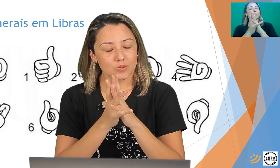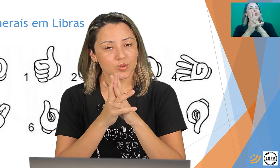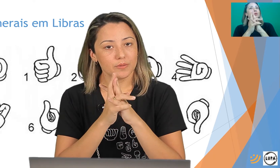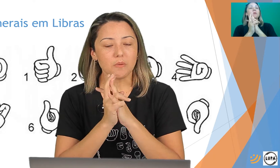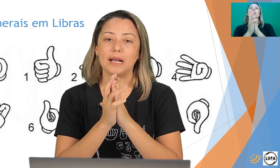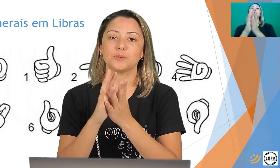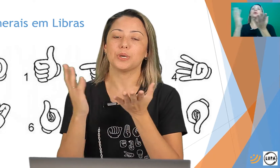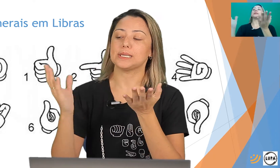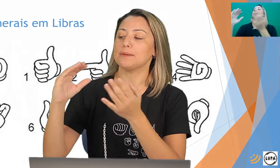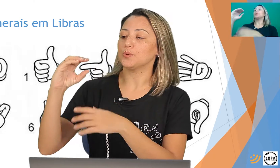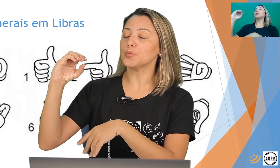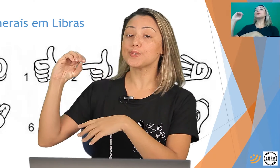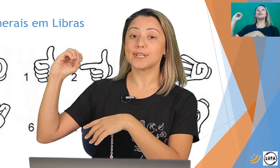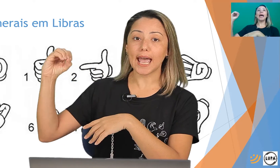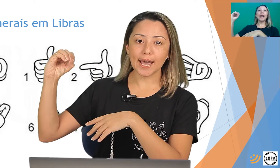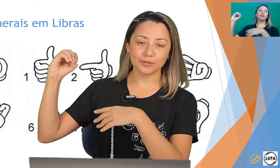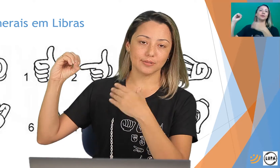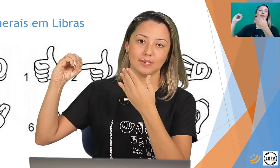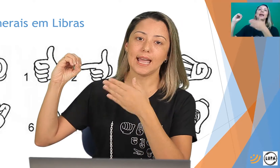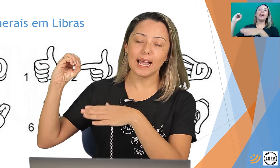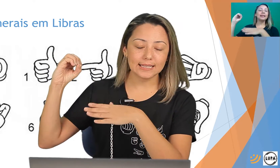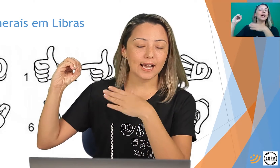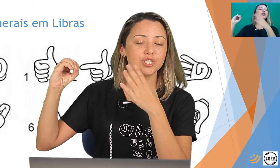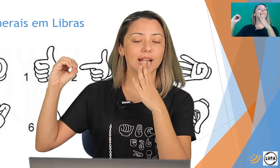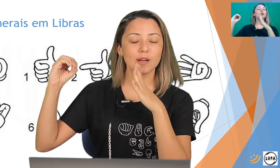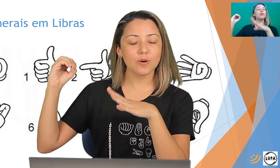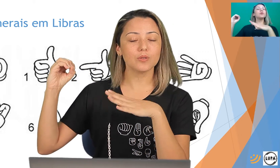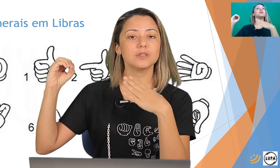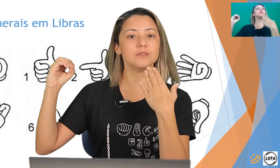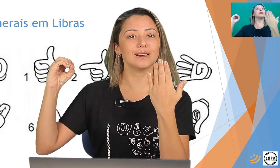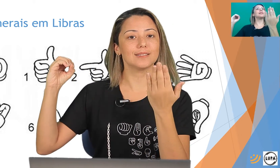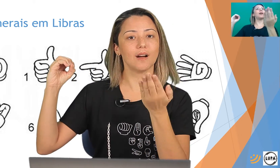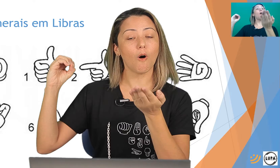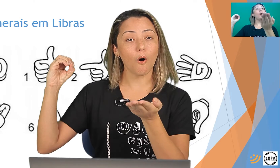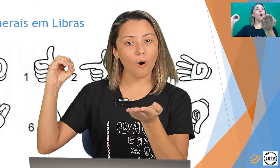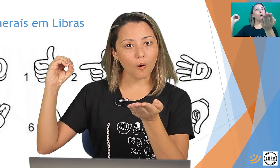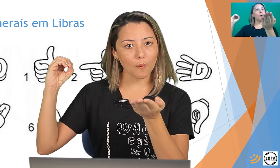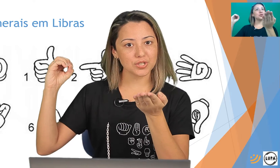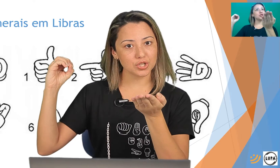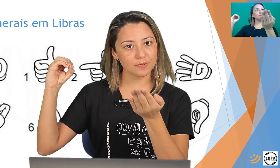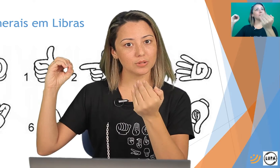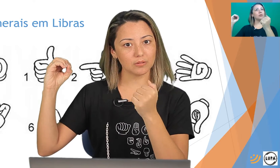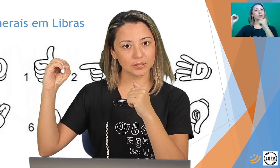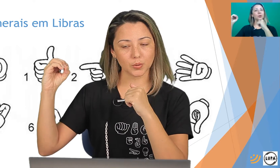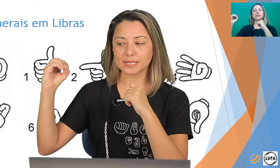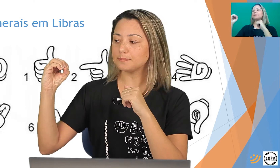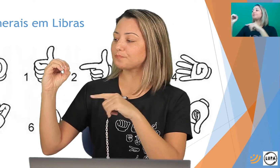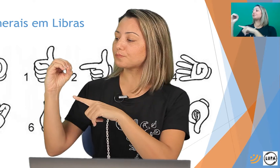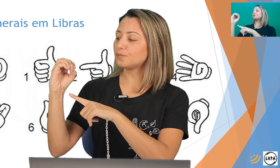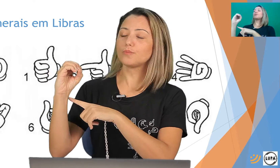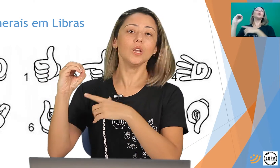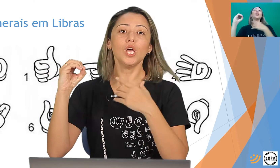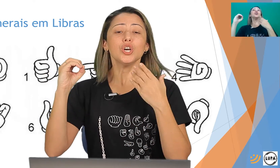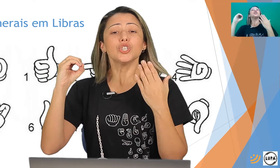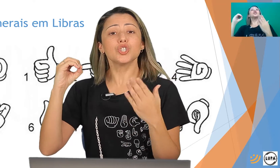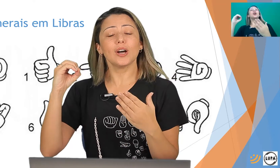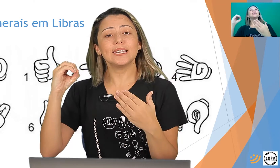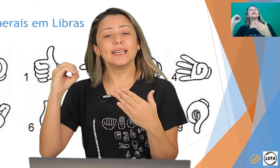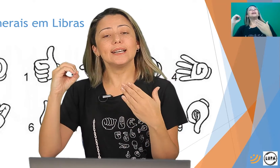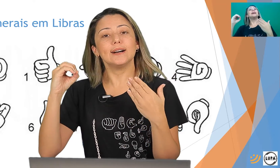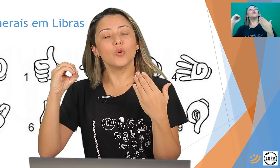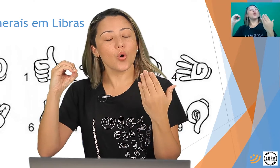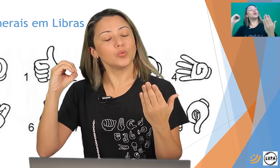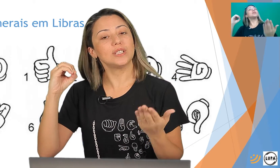letras, aliás, alguns são iguais. Por exemplo, o 0, na realidade, ele é igualzinho à letra O, como a gente viu na aula 2.